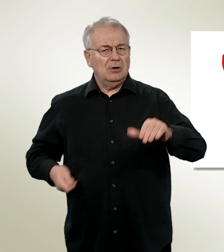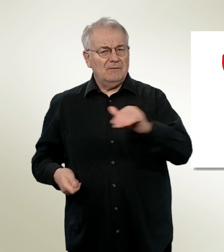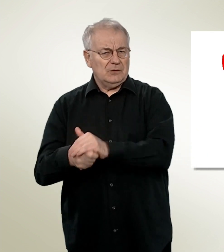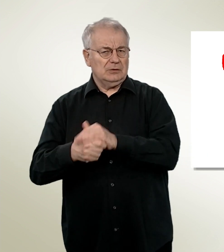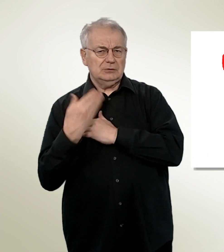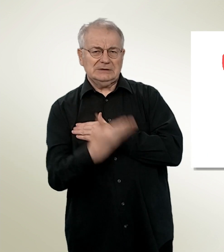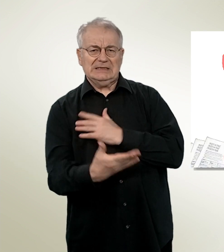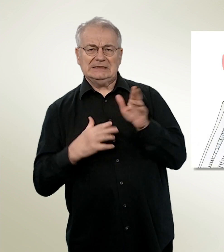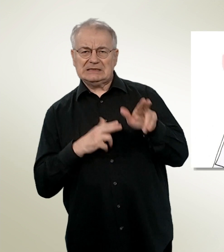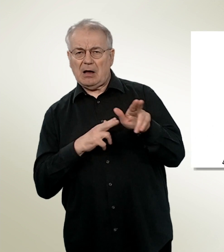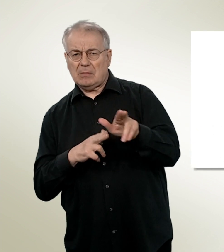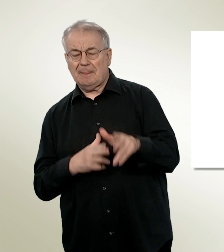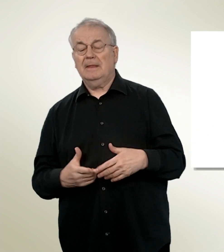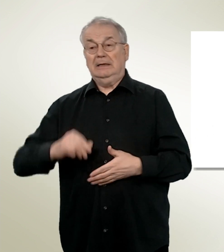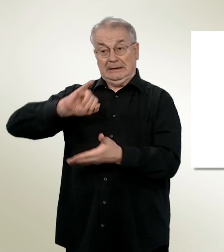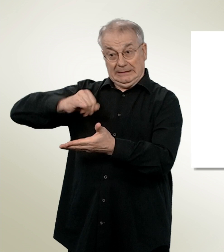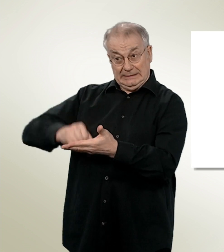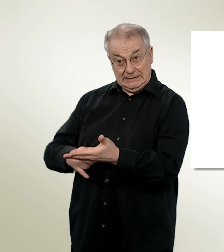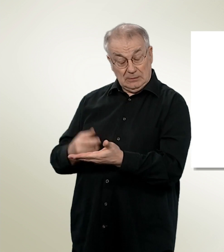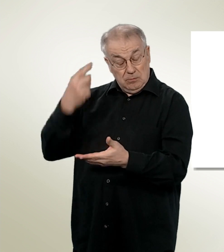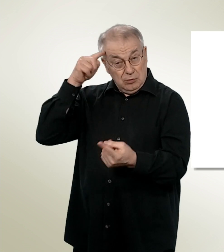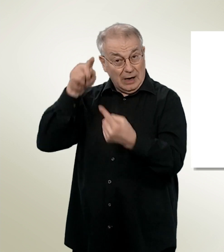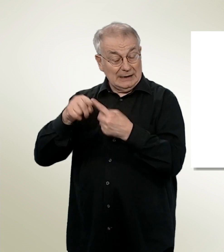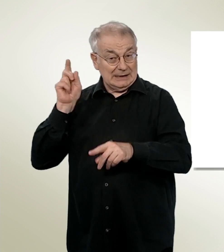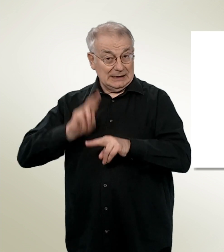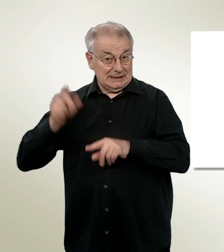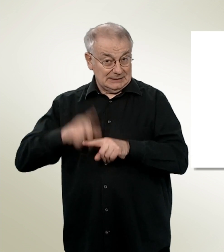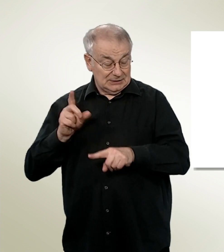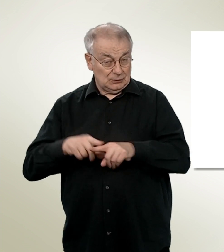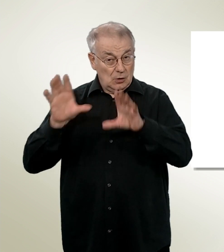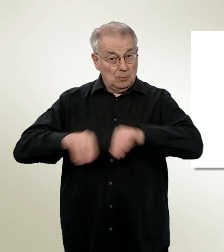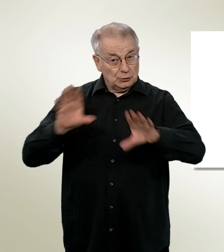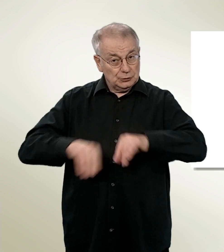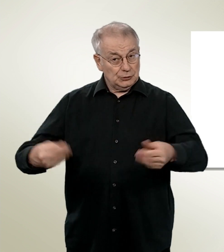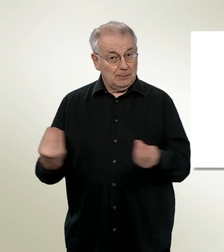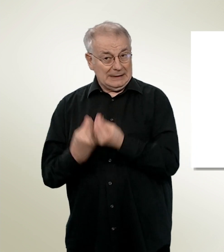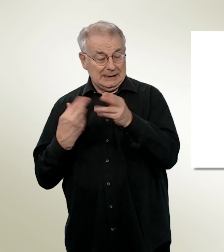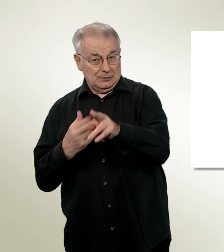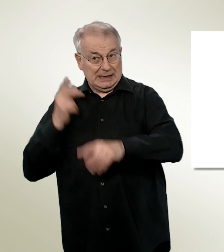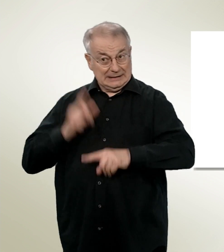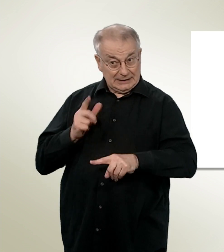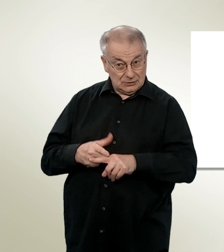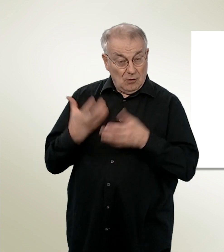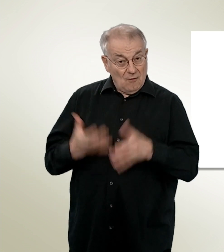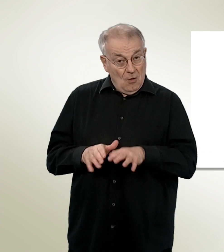armes. L'initiative pour une interdiction du financement des producteurs de matériel de guerre veut étendre cette